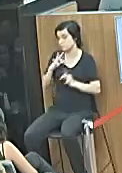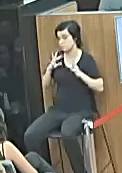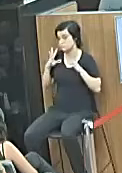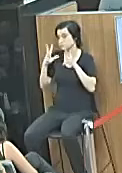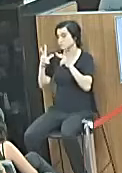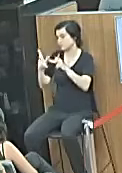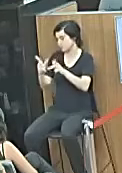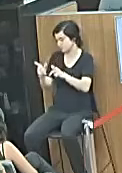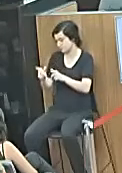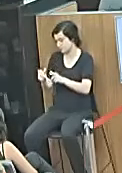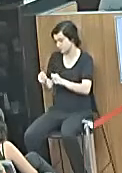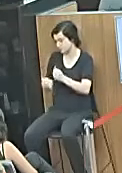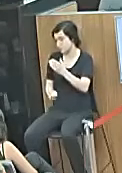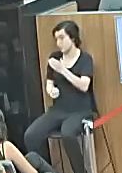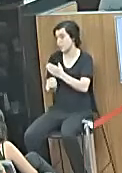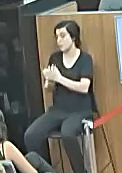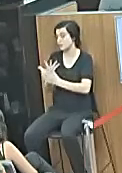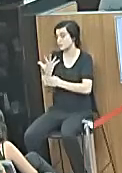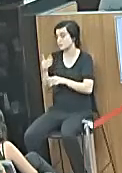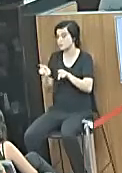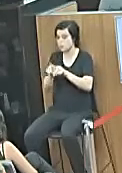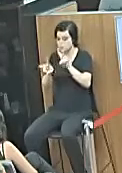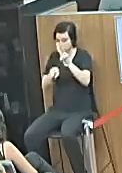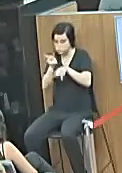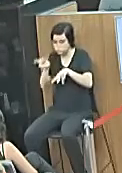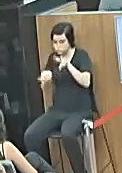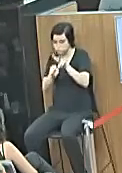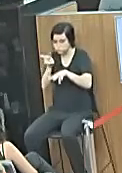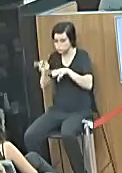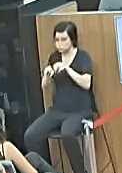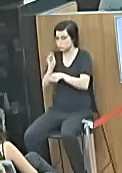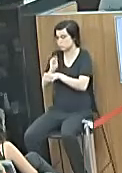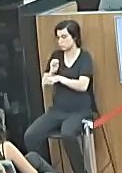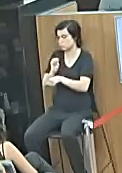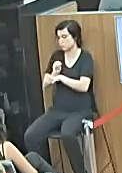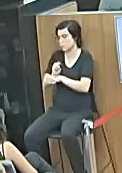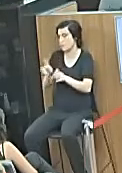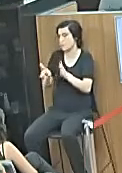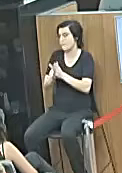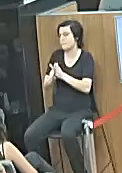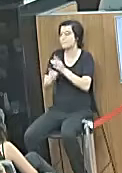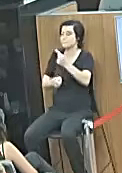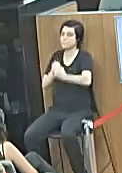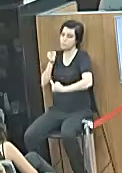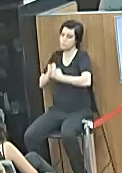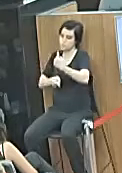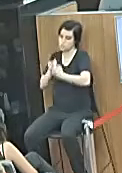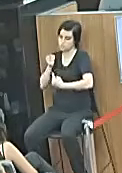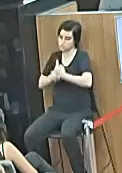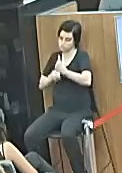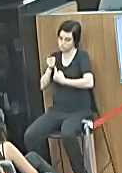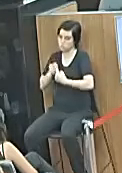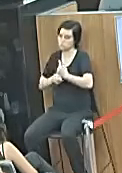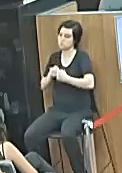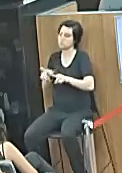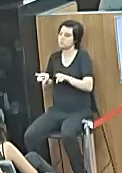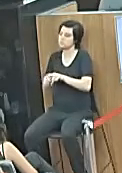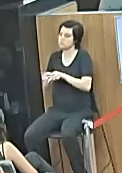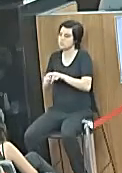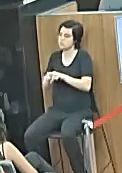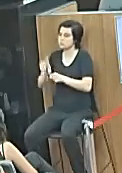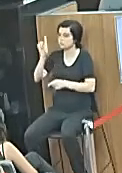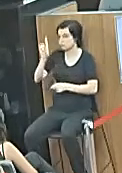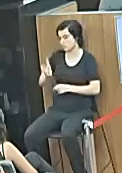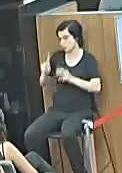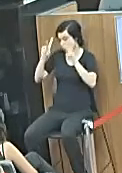elaboração no monitoramento e no controle de políticas públicas de direitos humanos ampliar metas